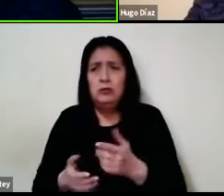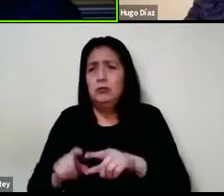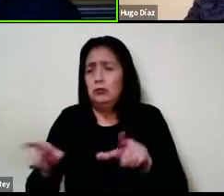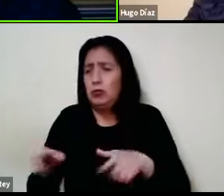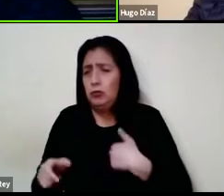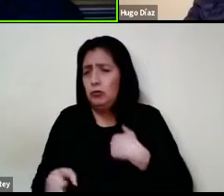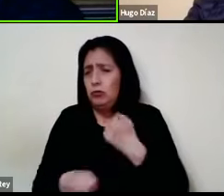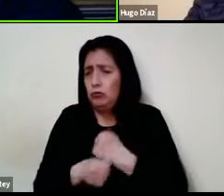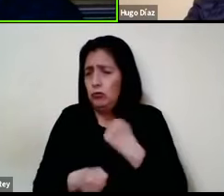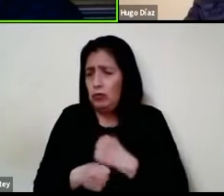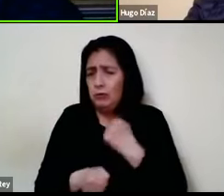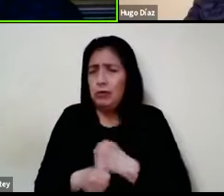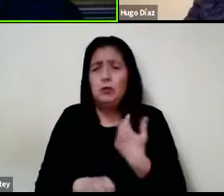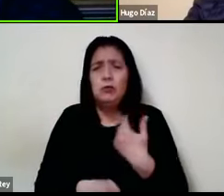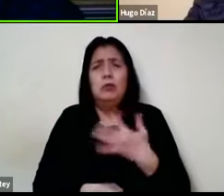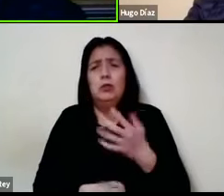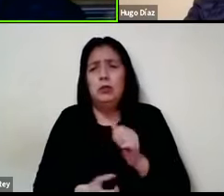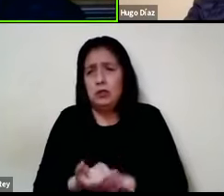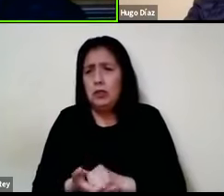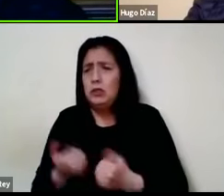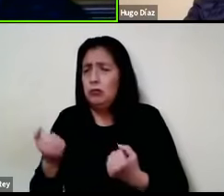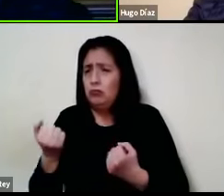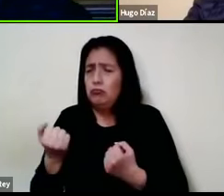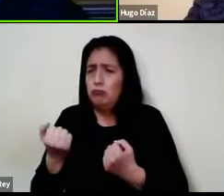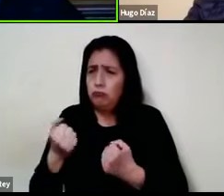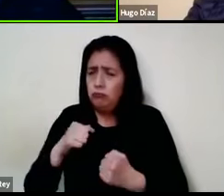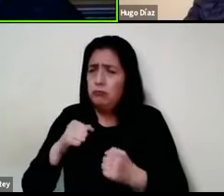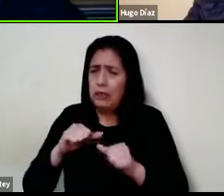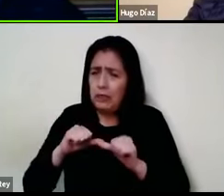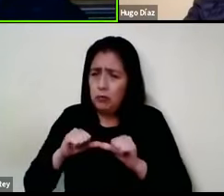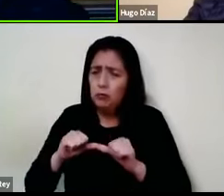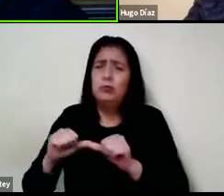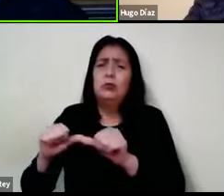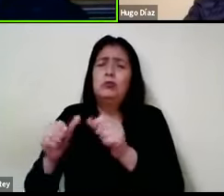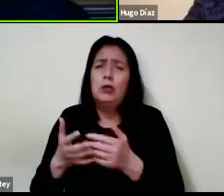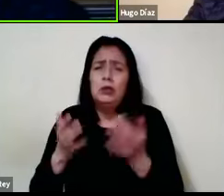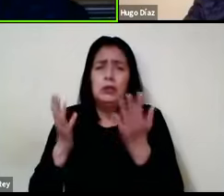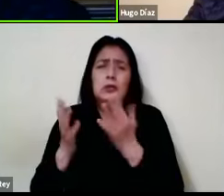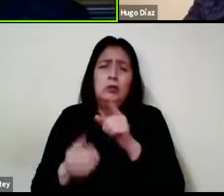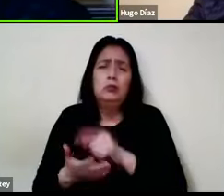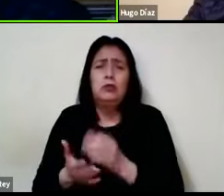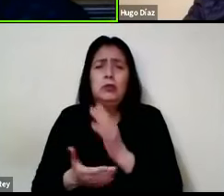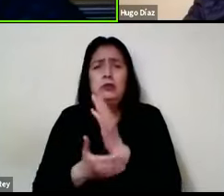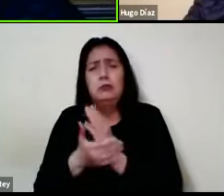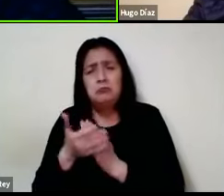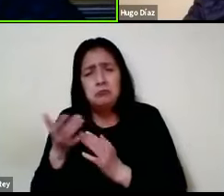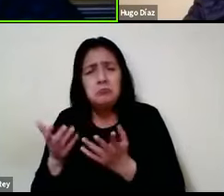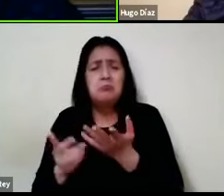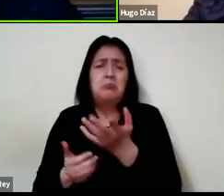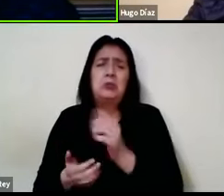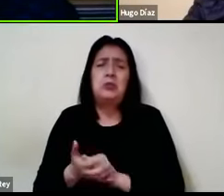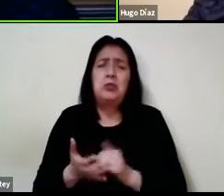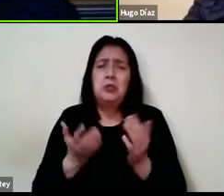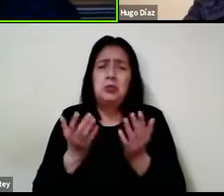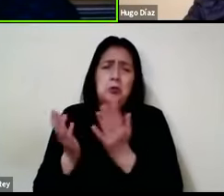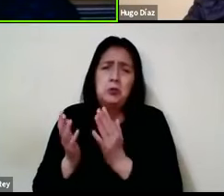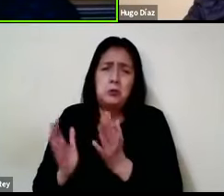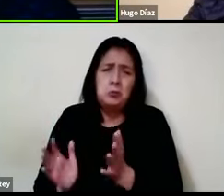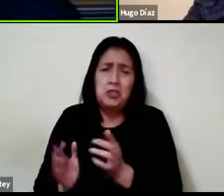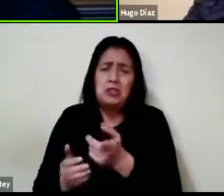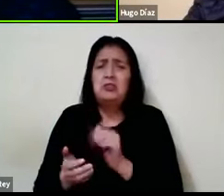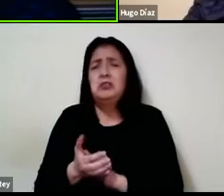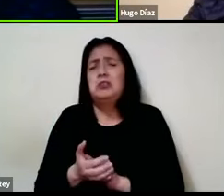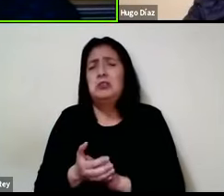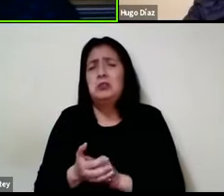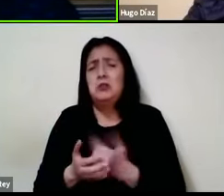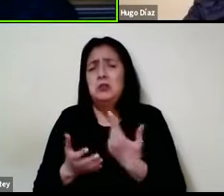trabajando, porque ya es un puente para que puedan continuar estudiantes humildes, estudiantes, imaginemos,